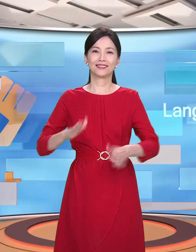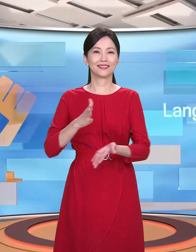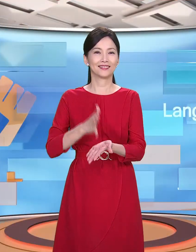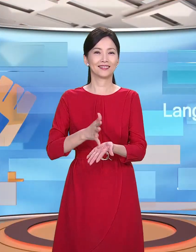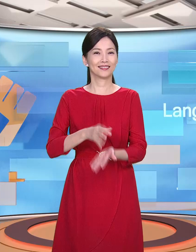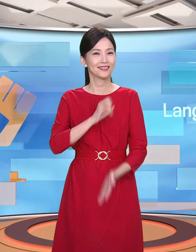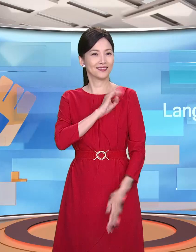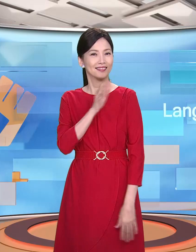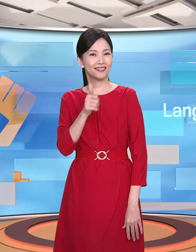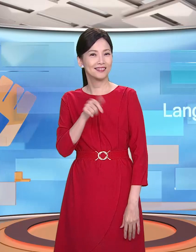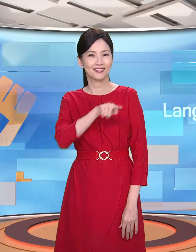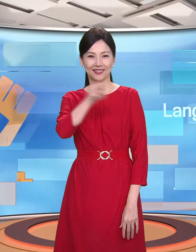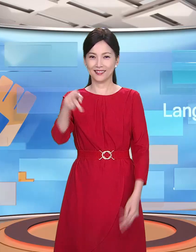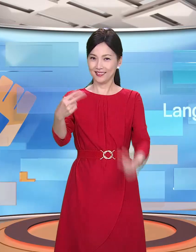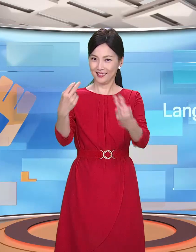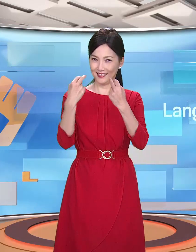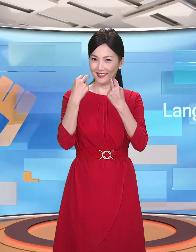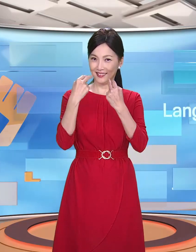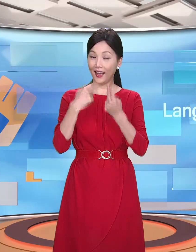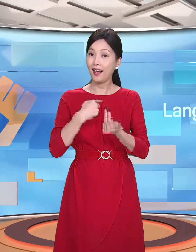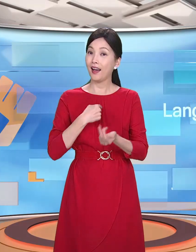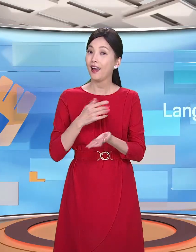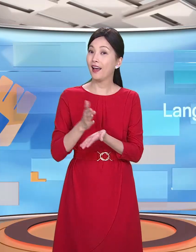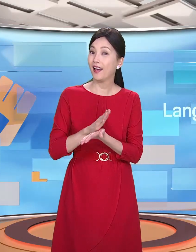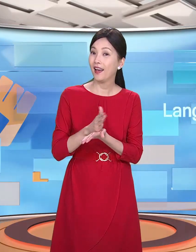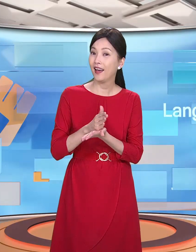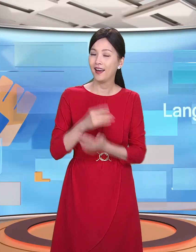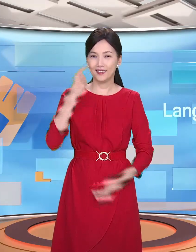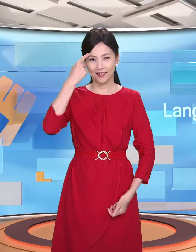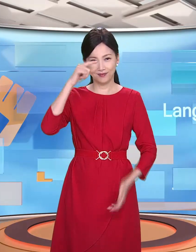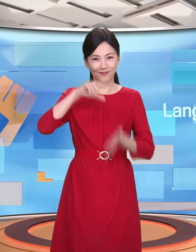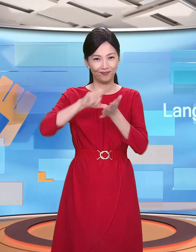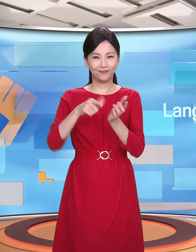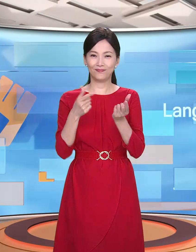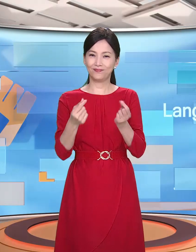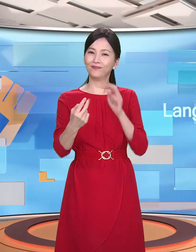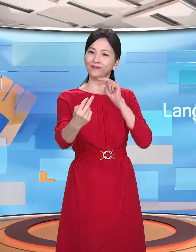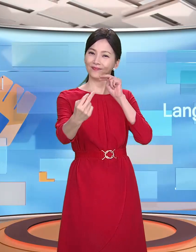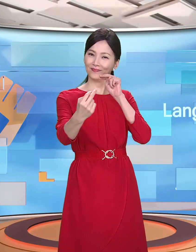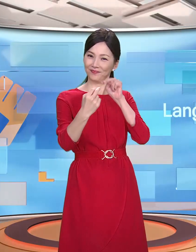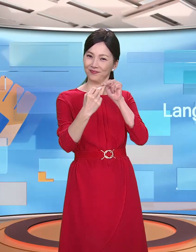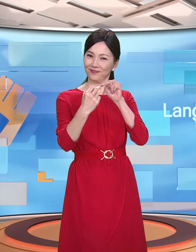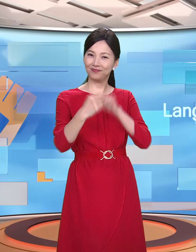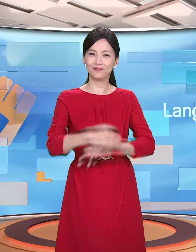感谢您收看这一节的公视手语新闻，我是王小舒，明天同一时间再会。